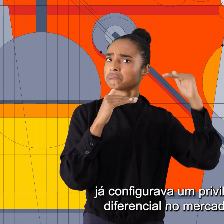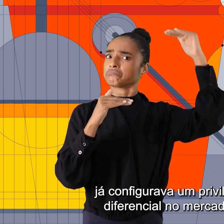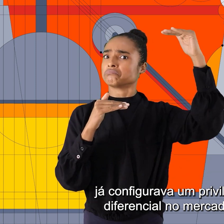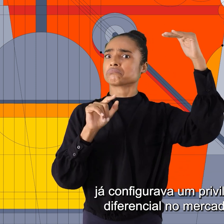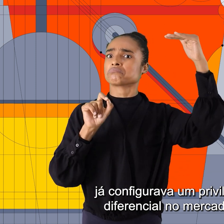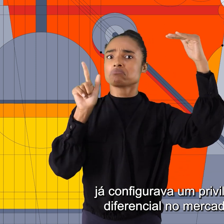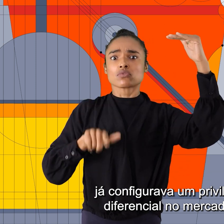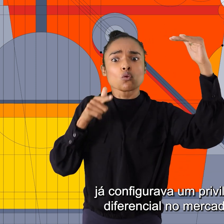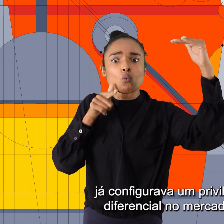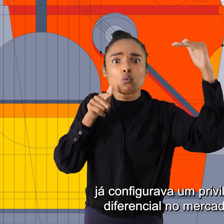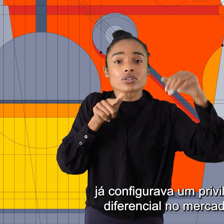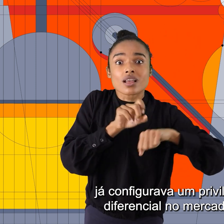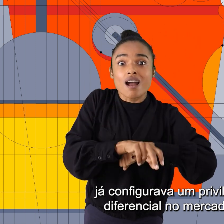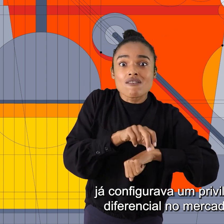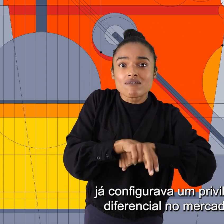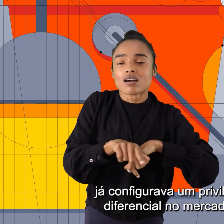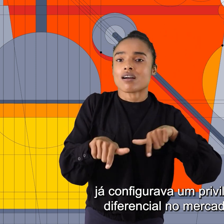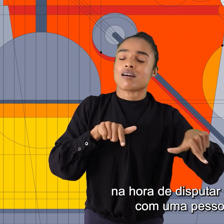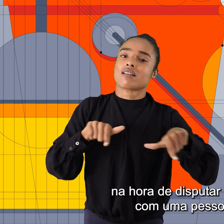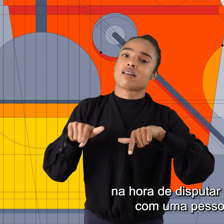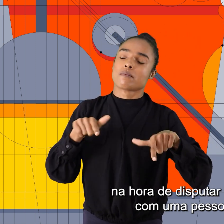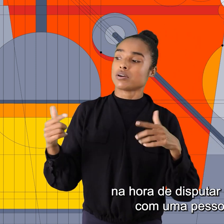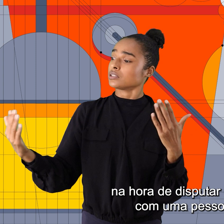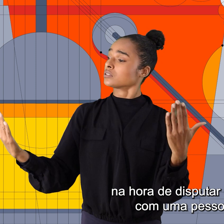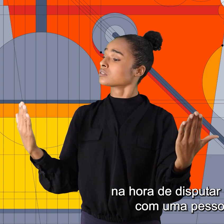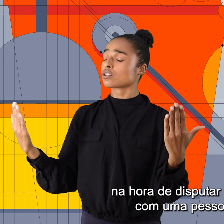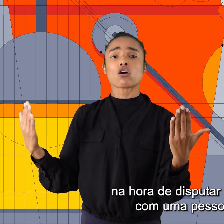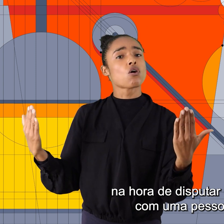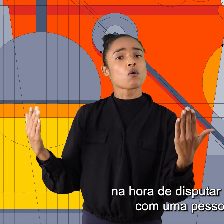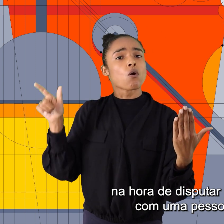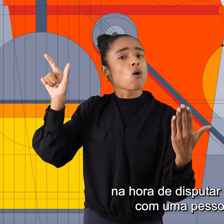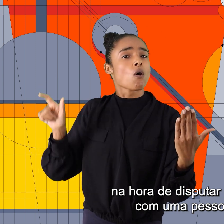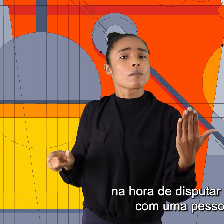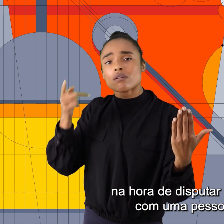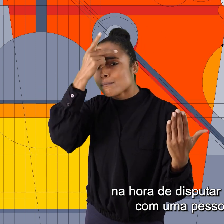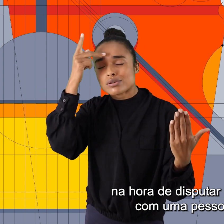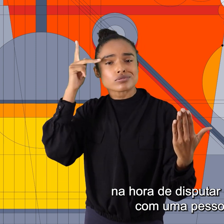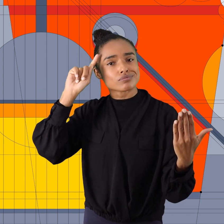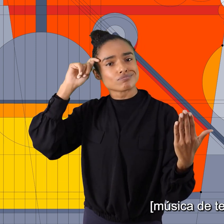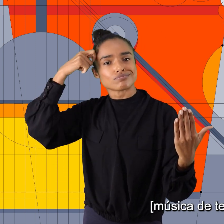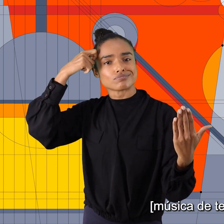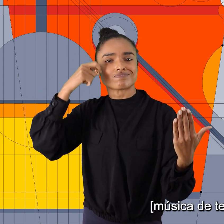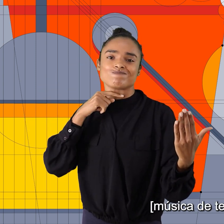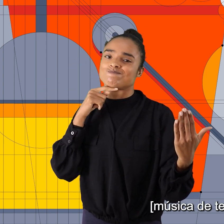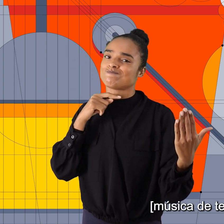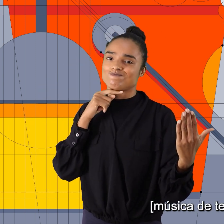um baita diferencial no mercado de trabalho na hora de disputar um emprego com uma pessoa negra.